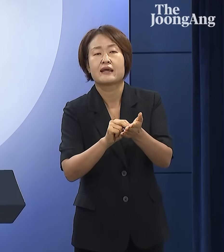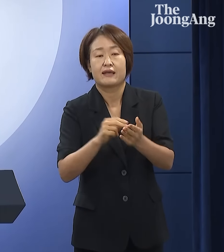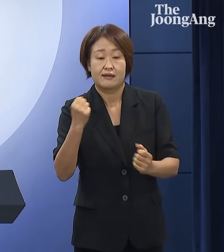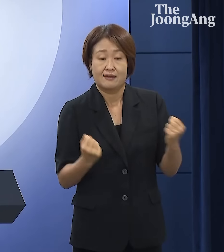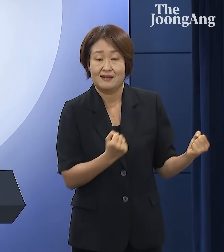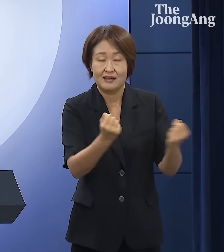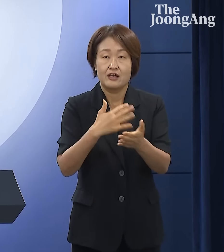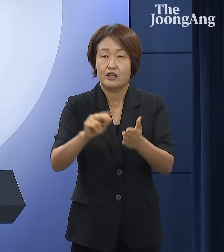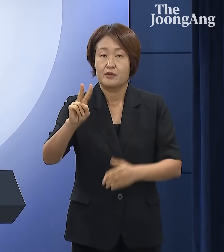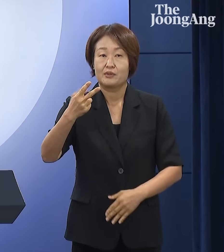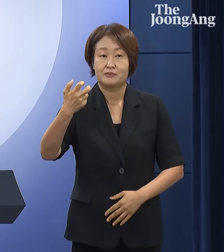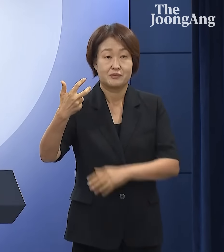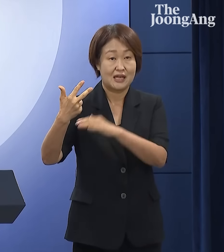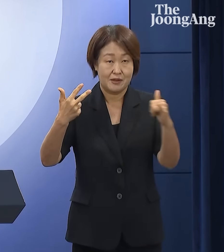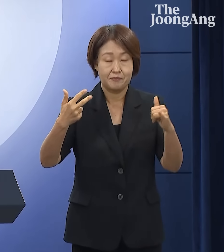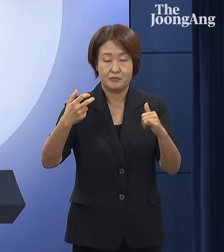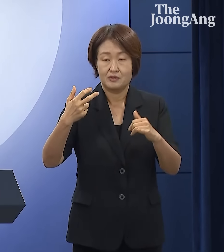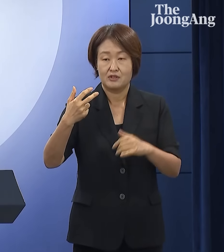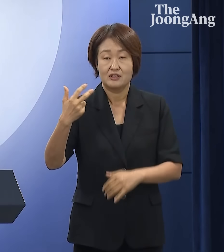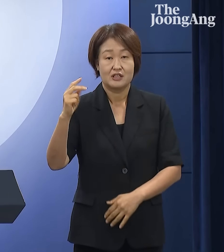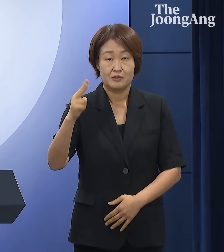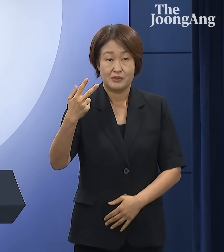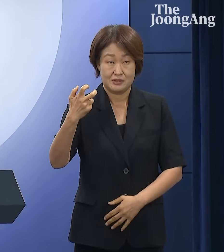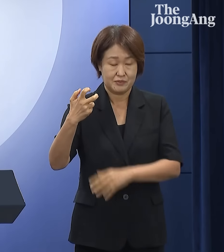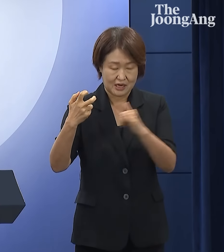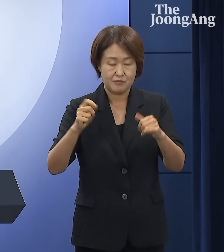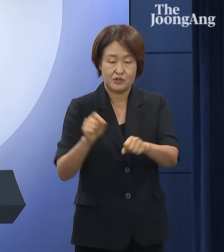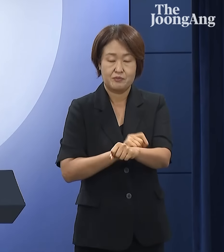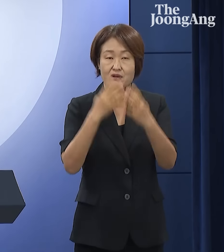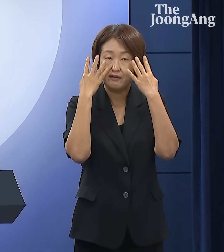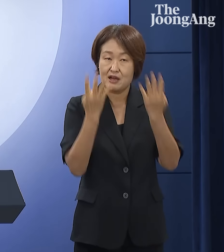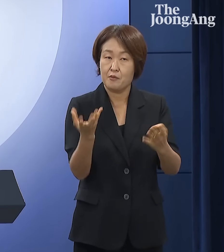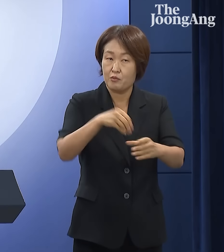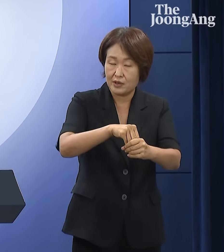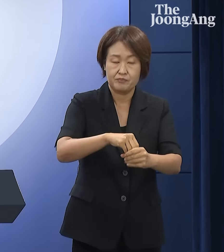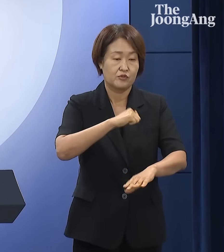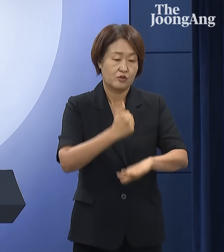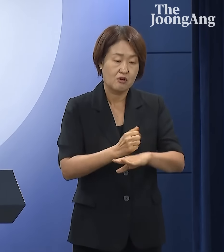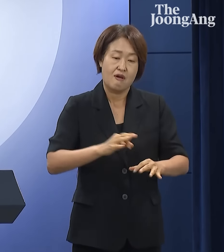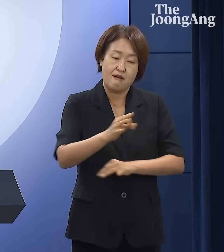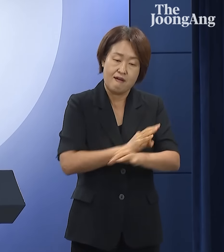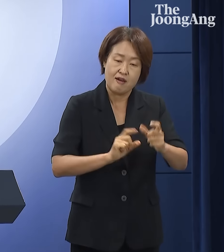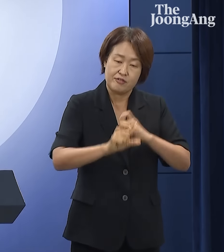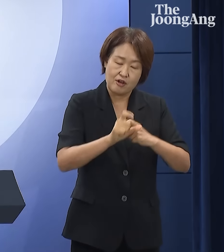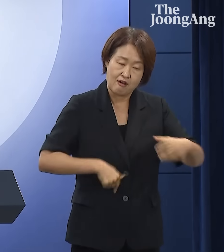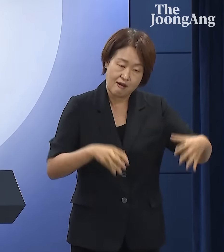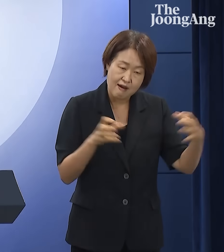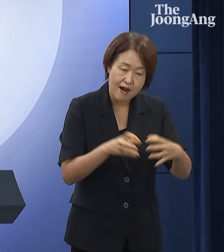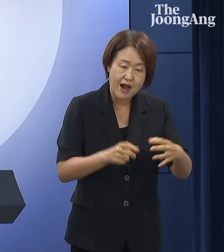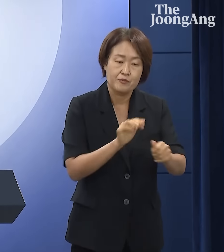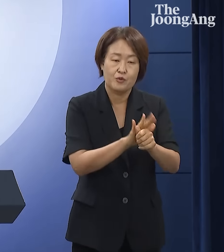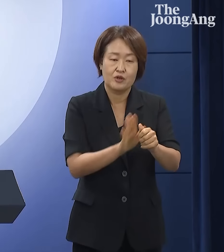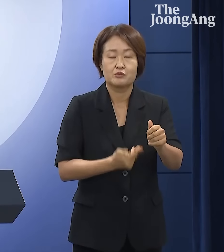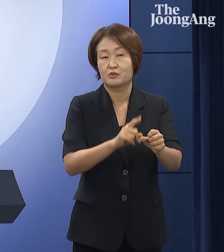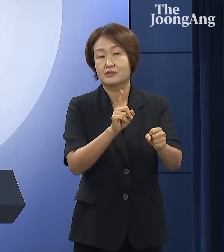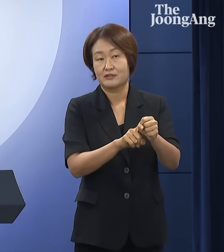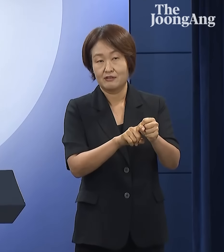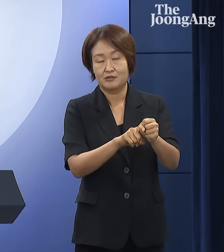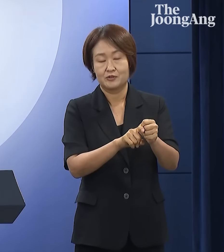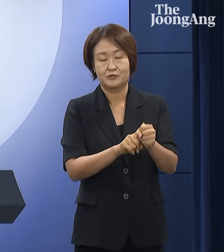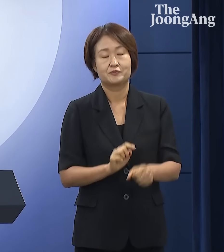종사자 270명을 사면 대상에 포함하여 민생경제 활성화를 위한 발판을